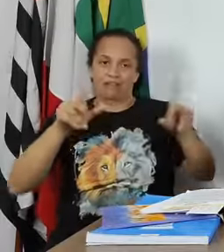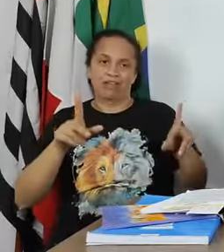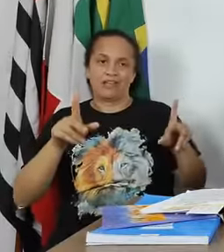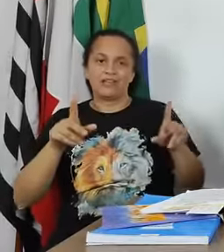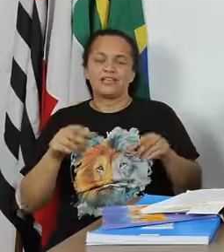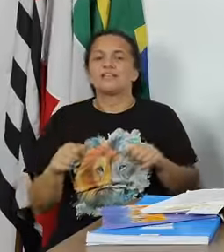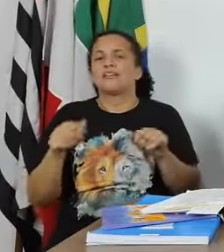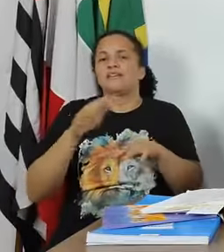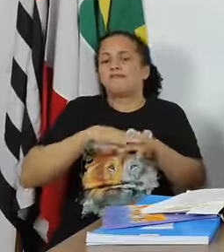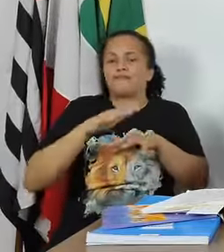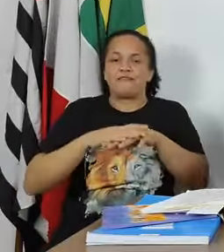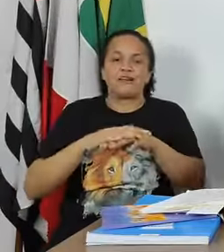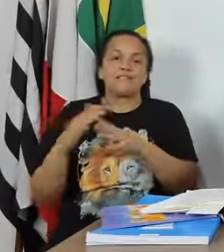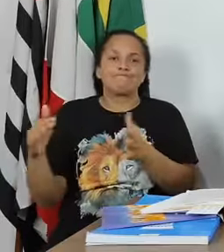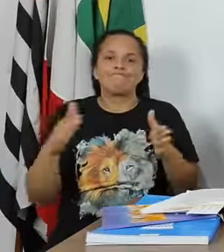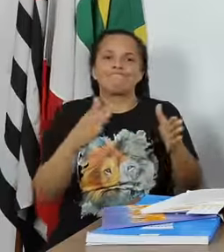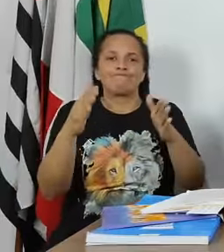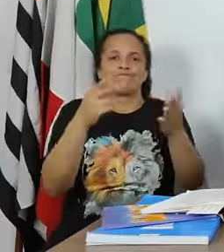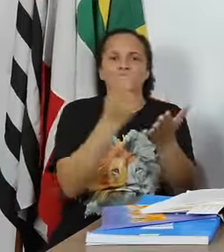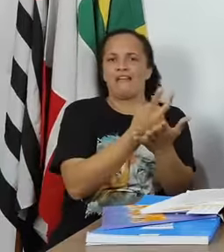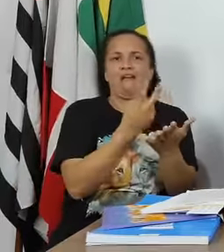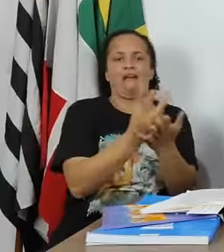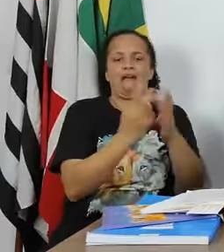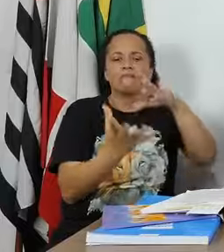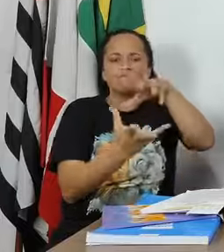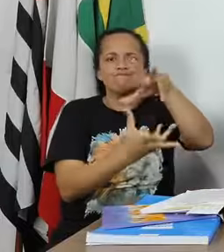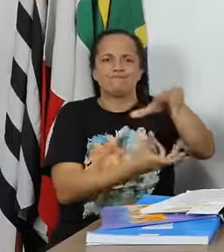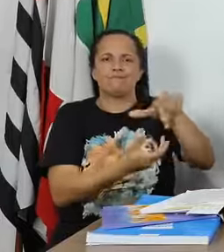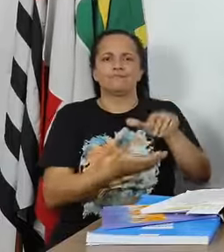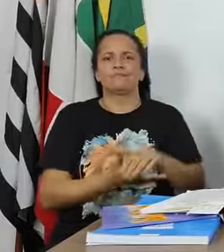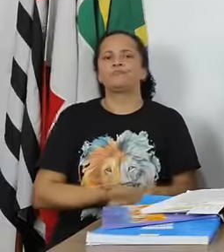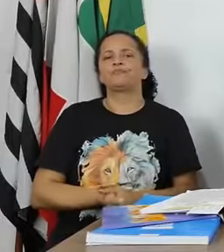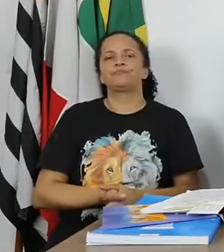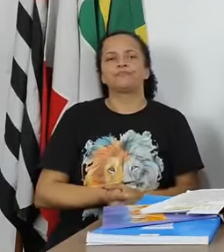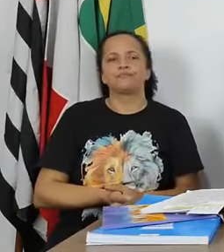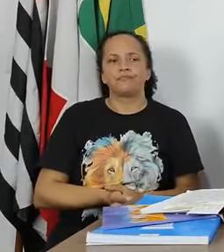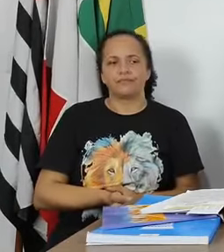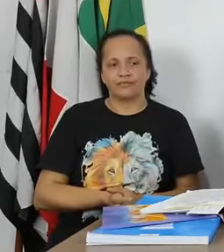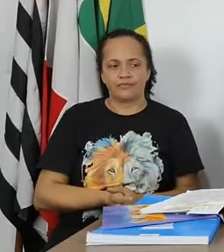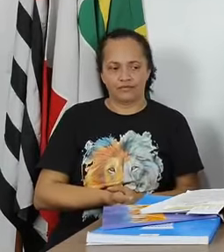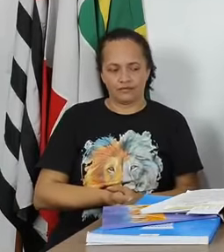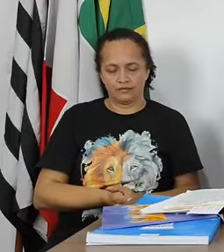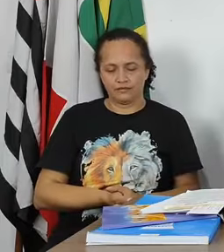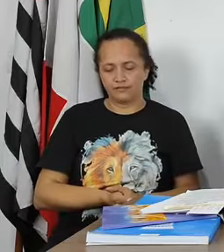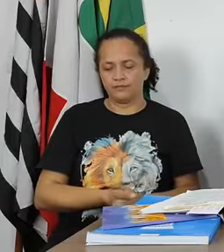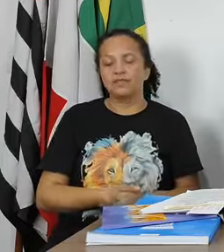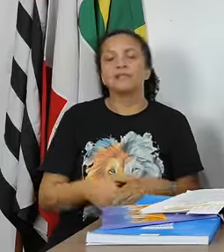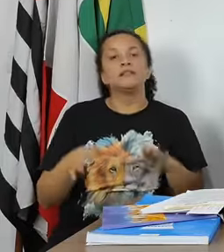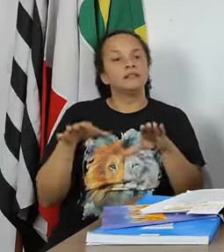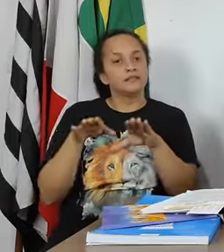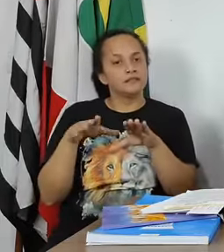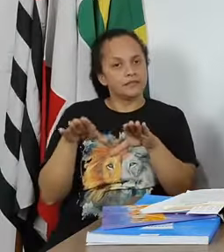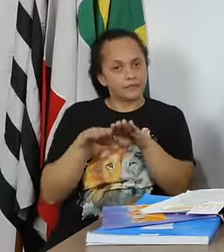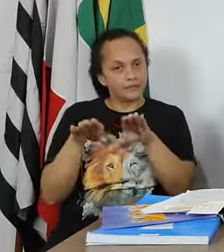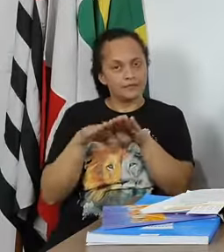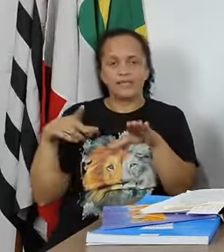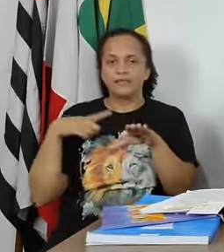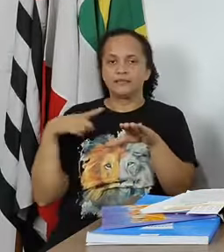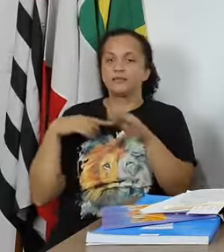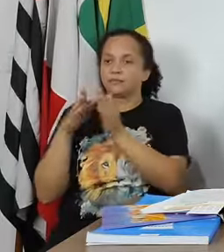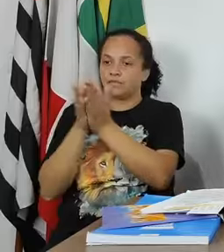deixando levar pelos conceitos do mundo. Amém? E tem outro texto que ele detalha mais,